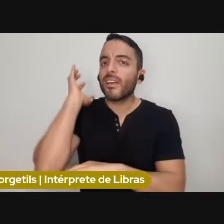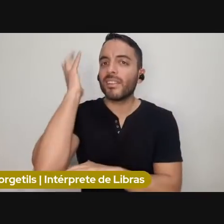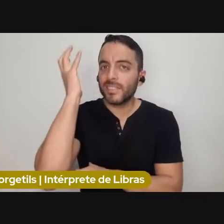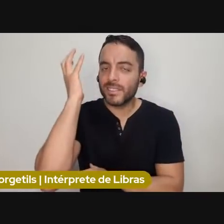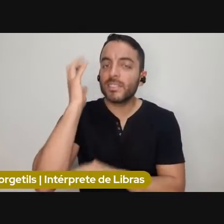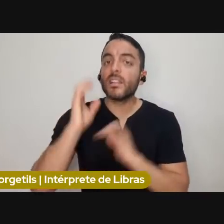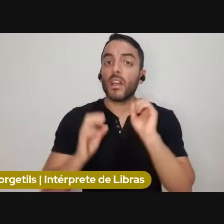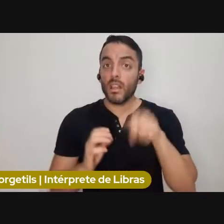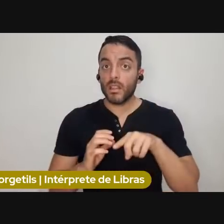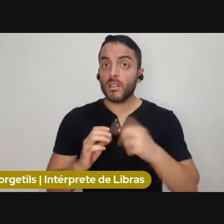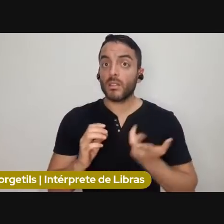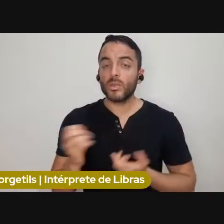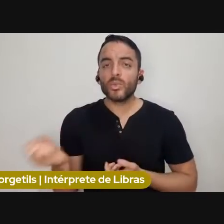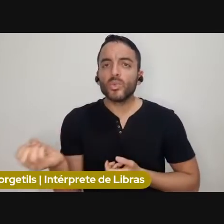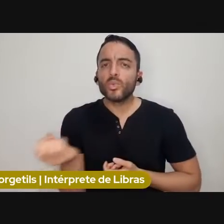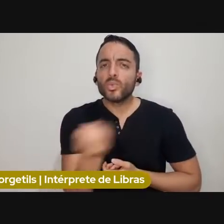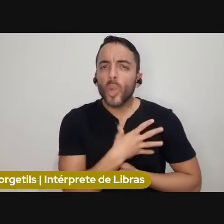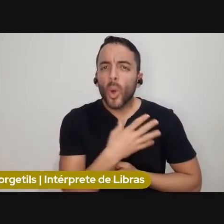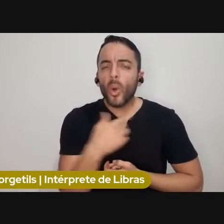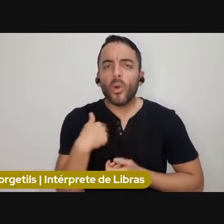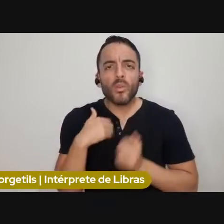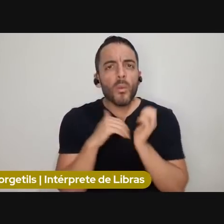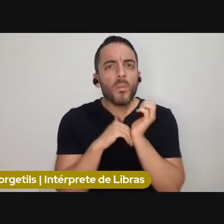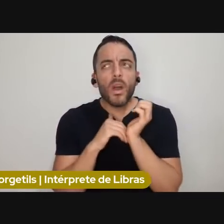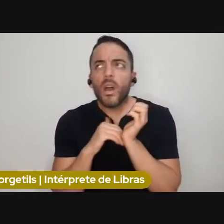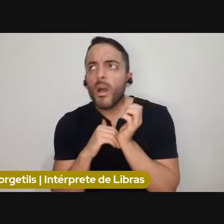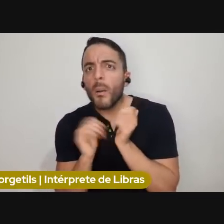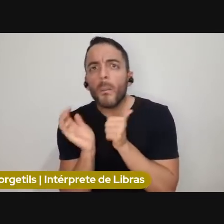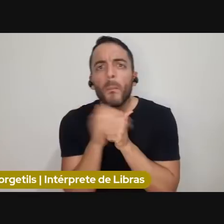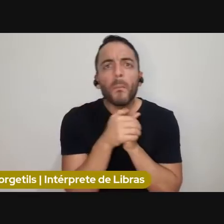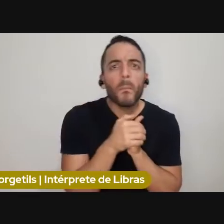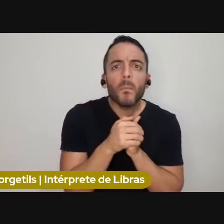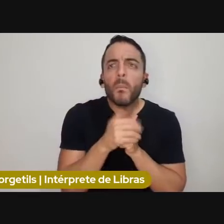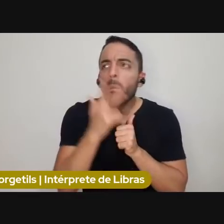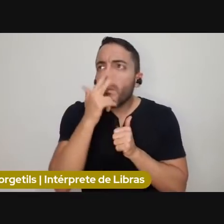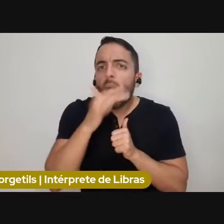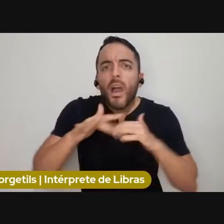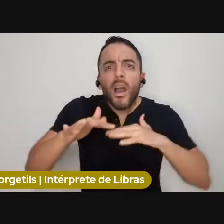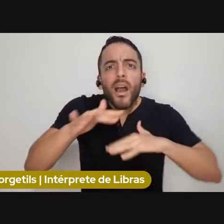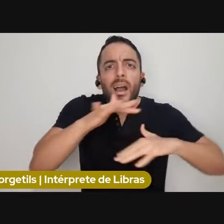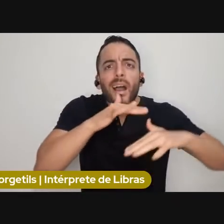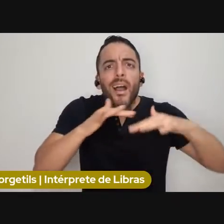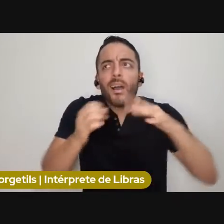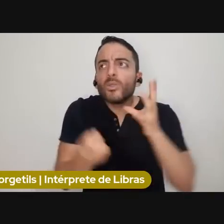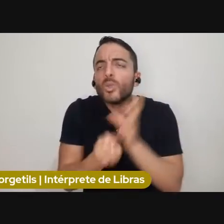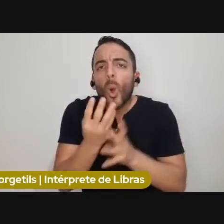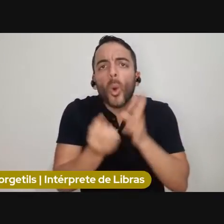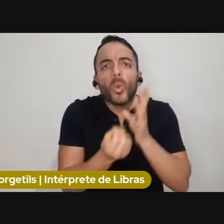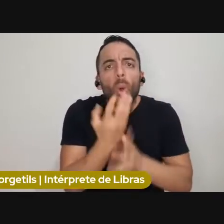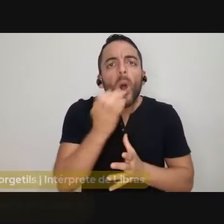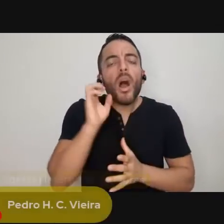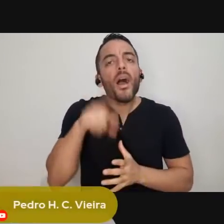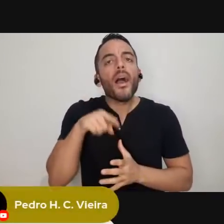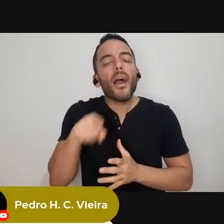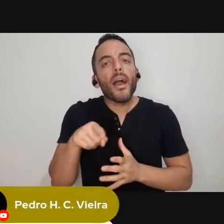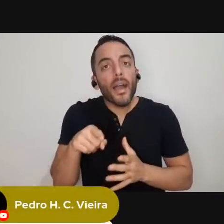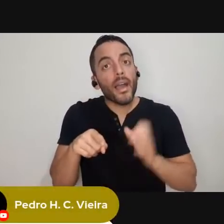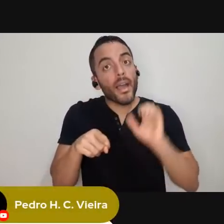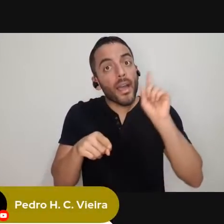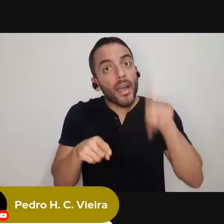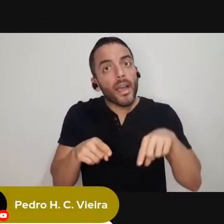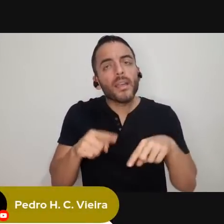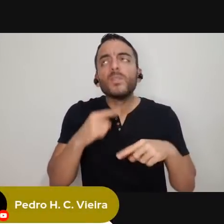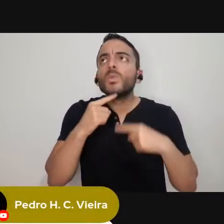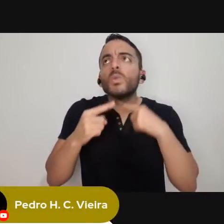novos enigmas que foram se sobrepondo às novas camadas de interrogação que foram se